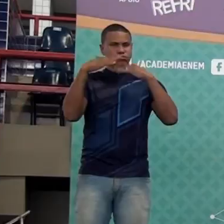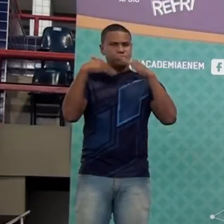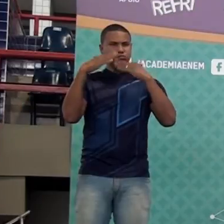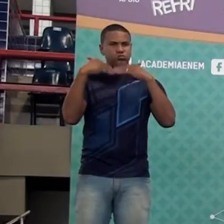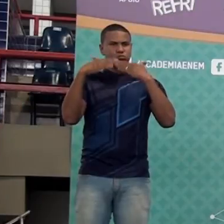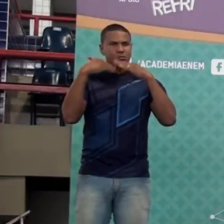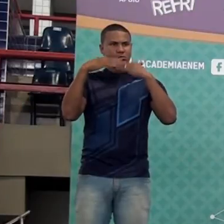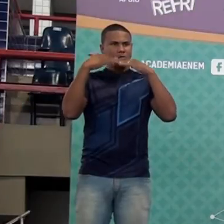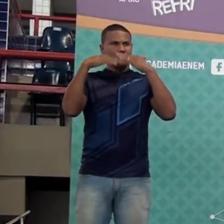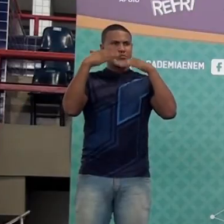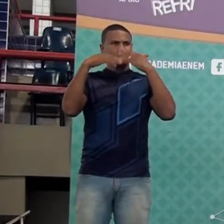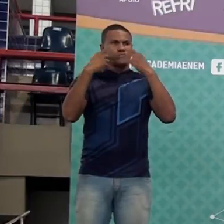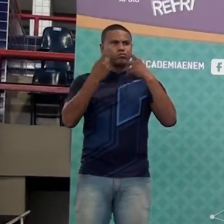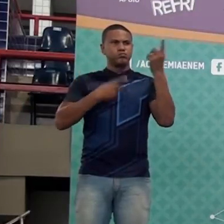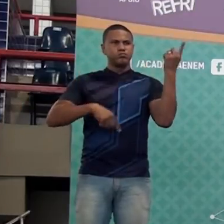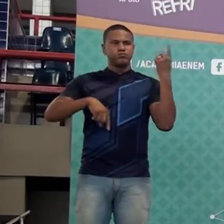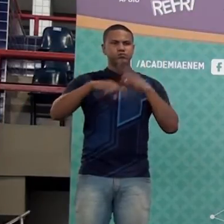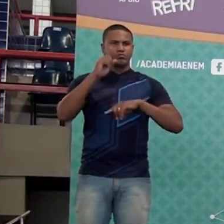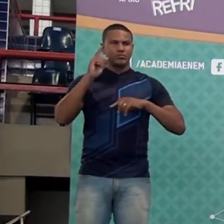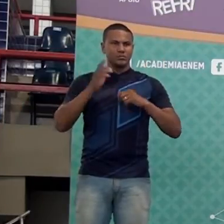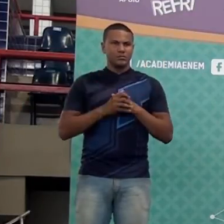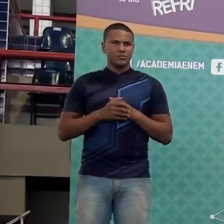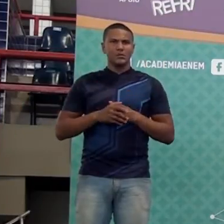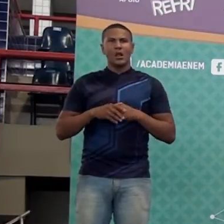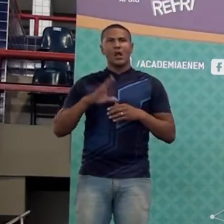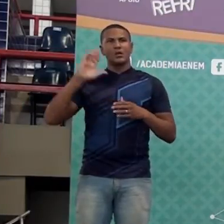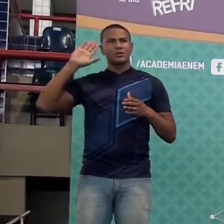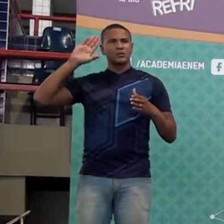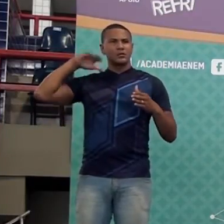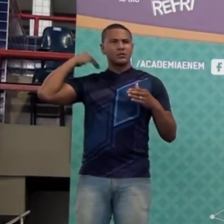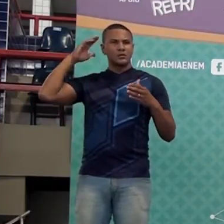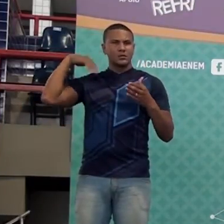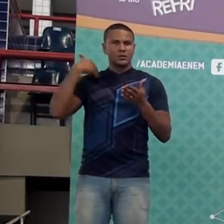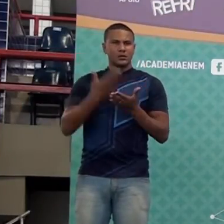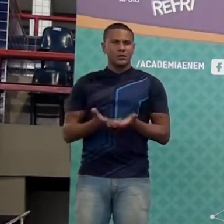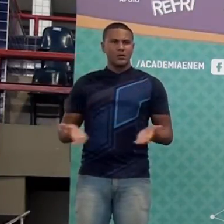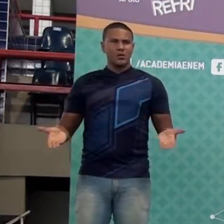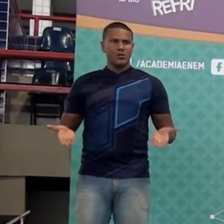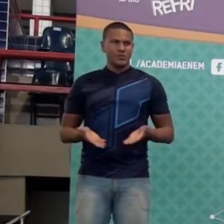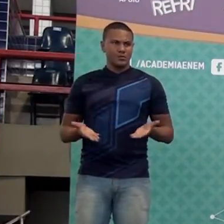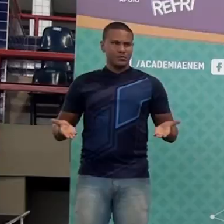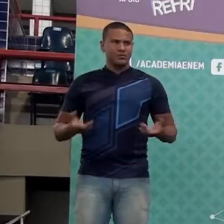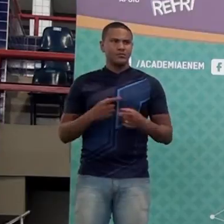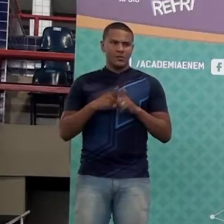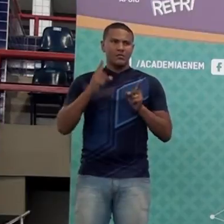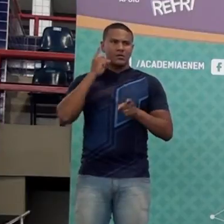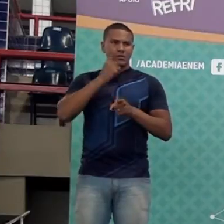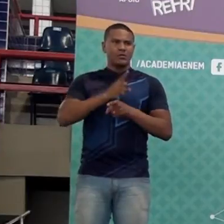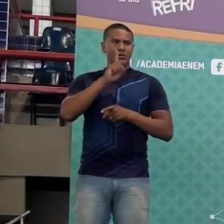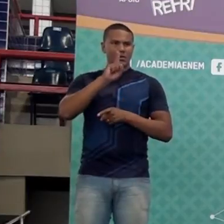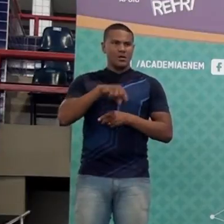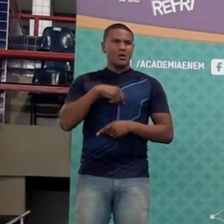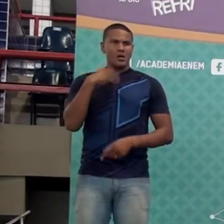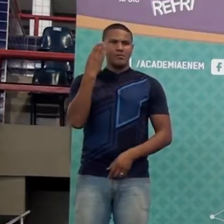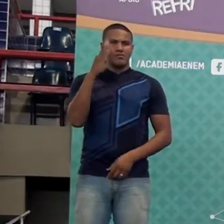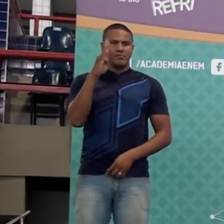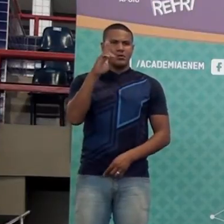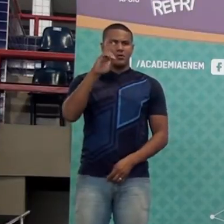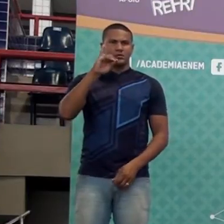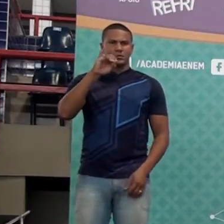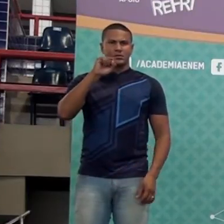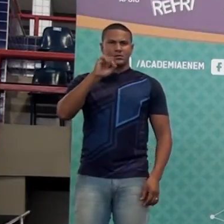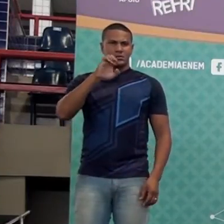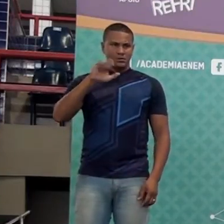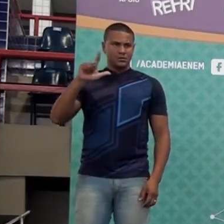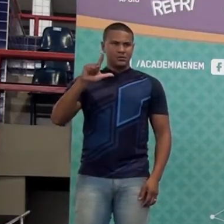até agora, 2016. Mas o biodiesel foi descoberto por um cearense, professor Expedito Parente,